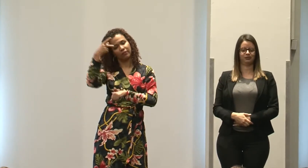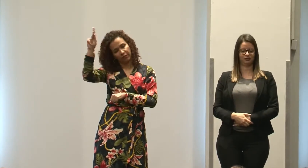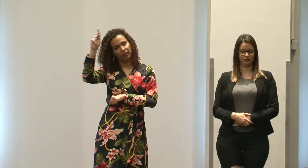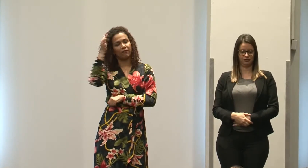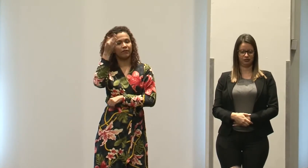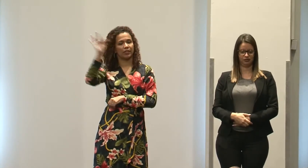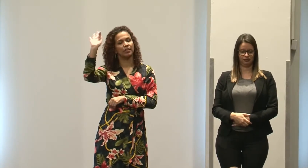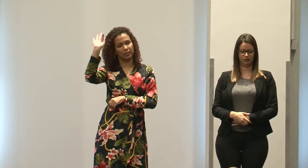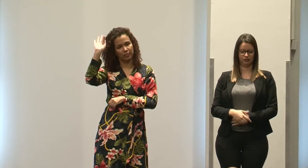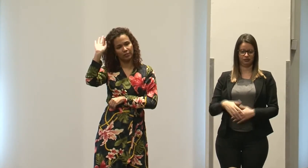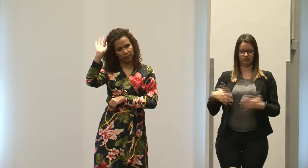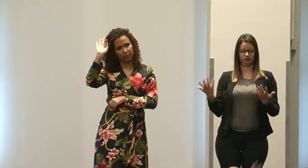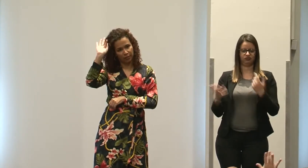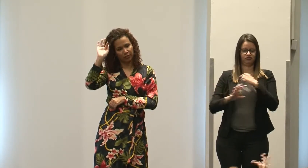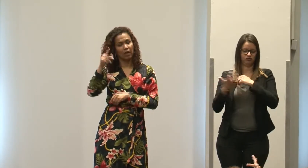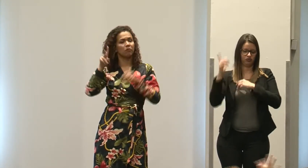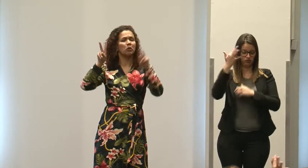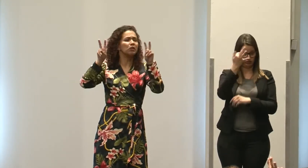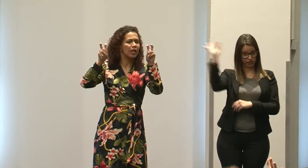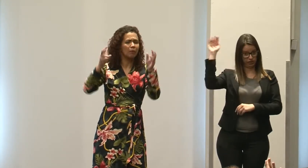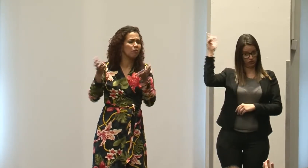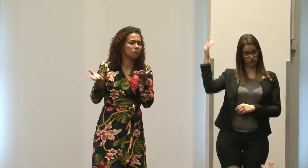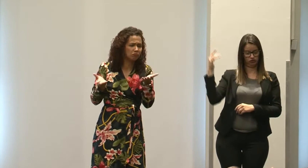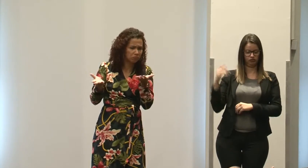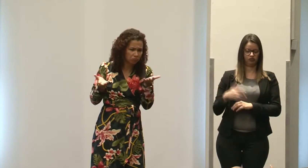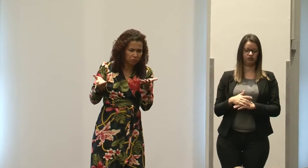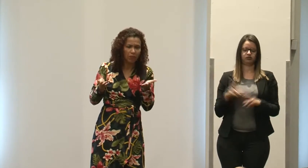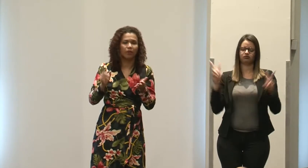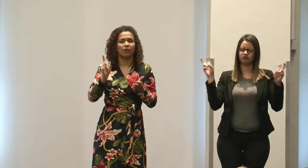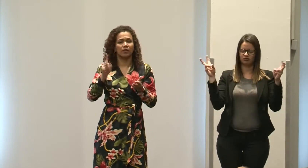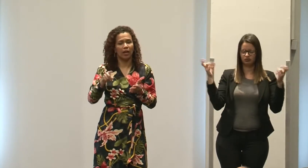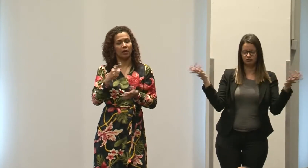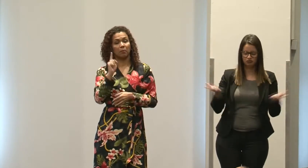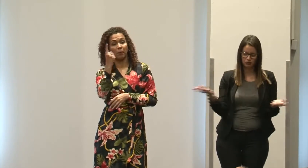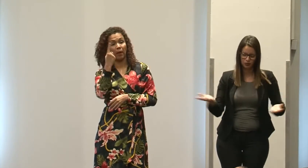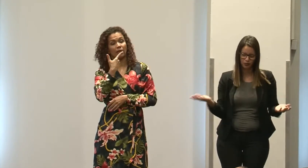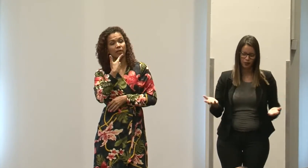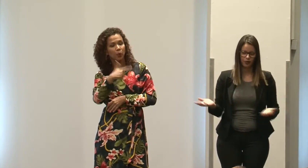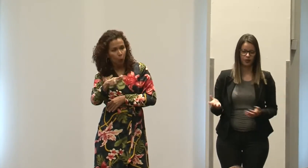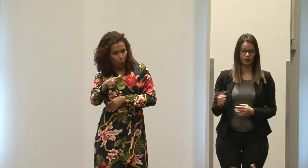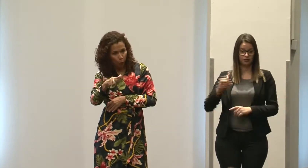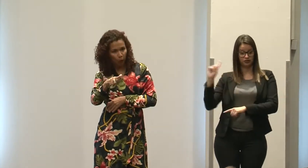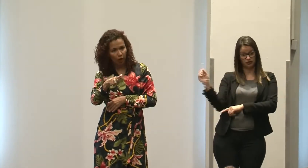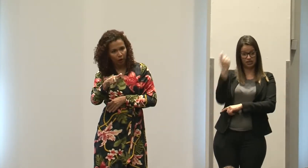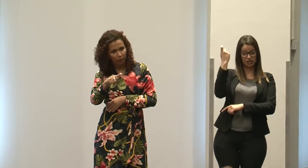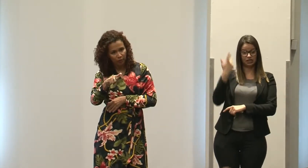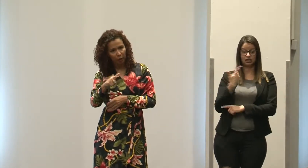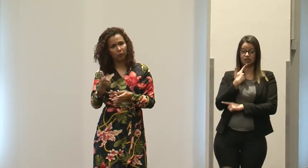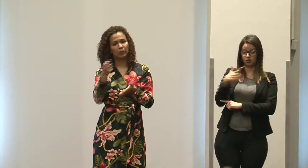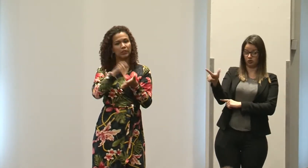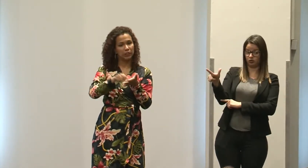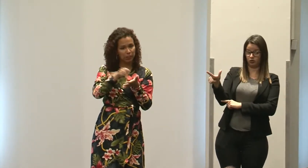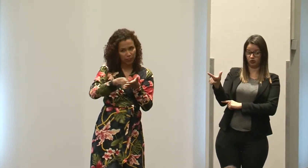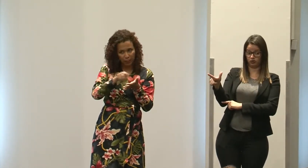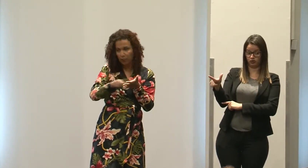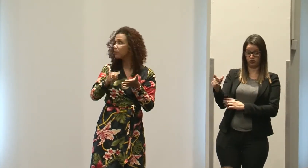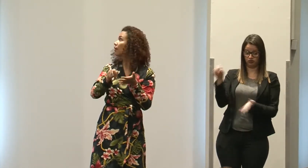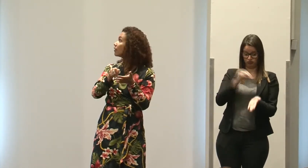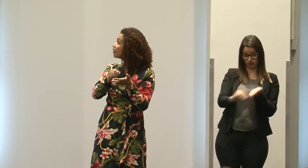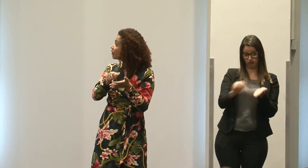Matias, que veio da França para falar sobre o tema Primeira